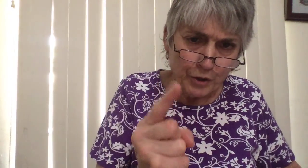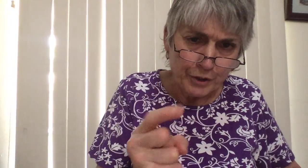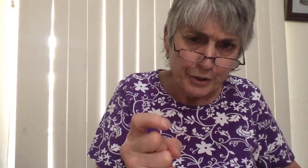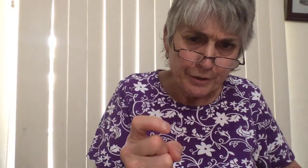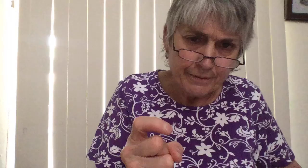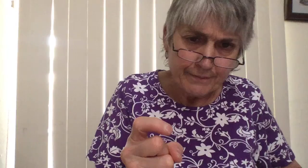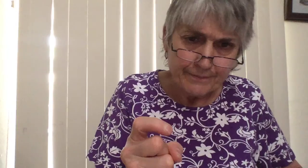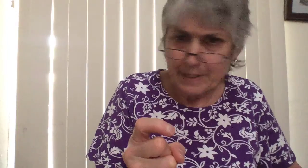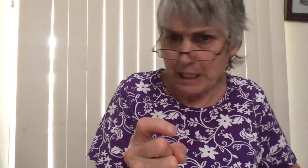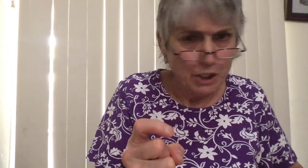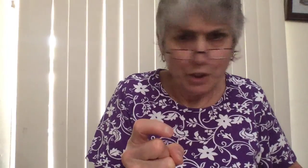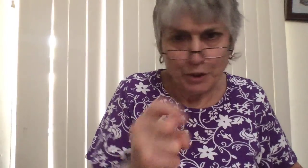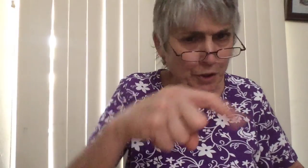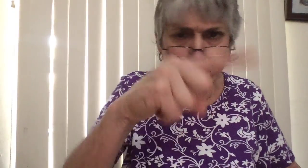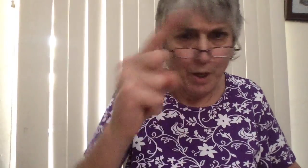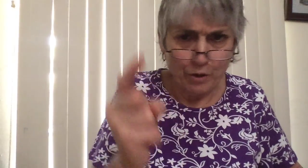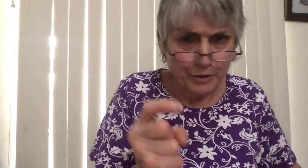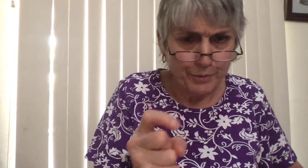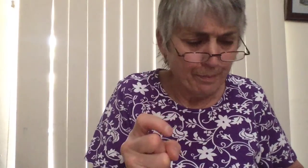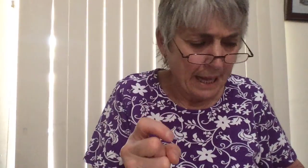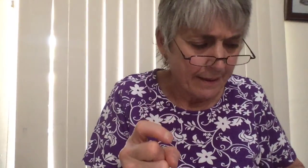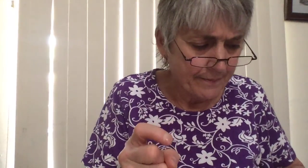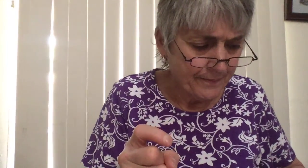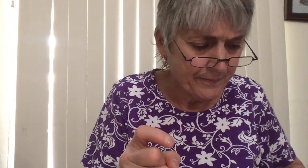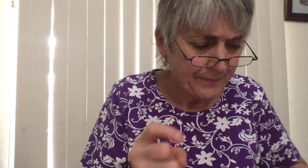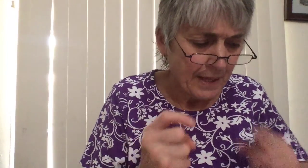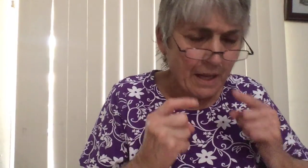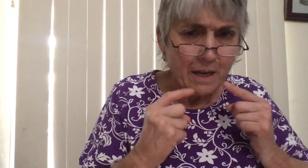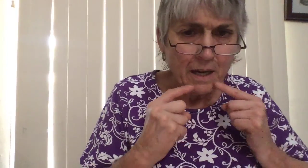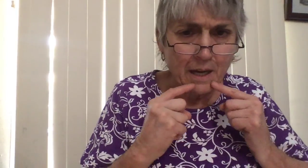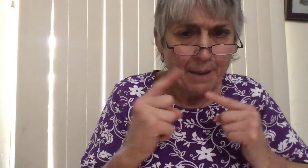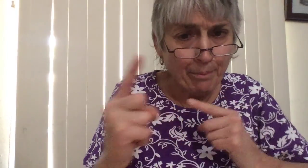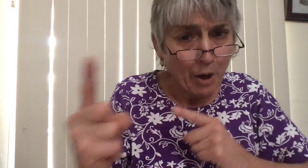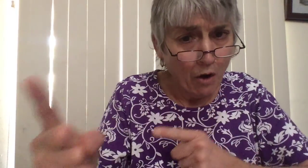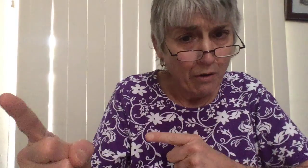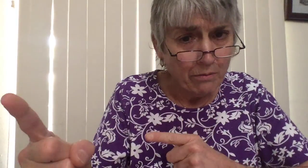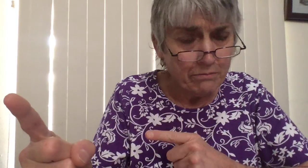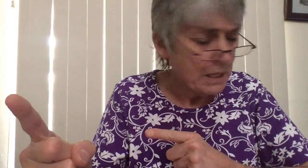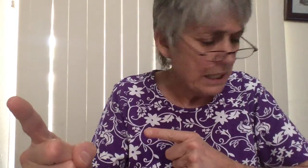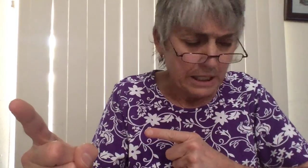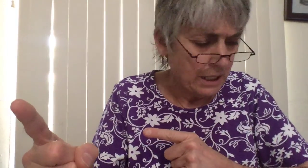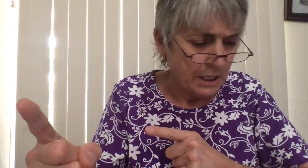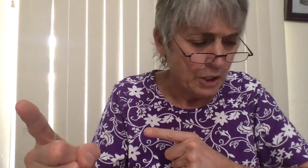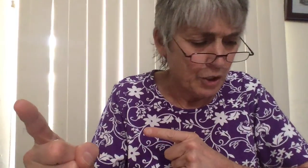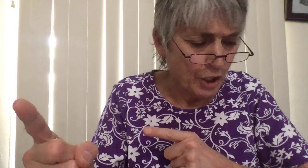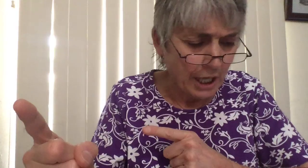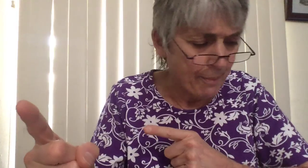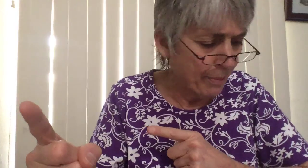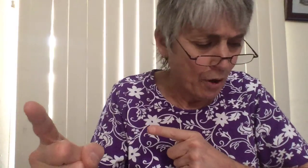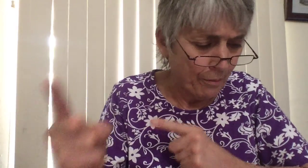Demande. Il ne demande pas. Réponds. Il ne répond